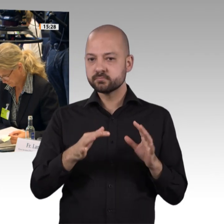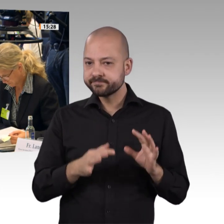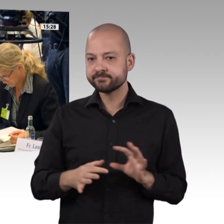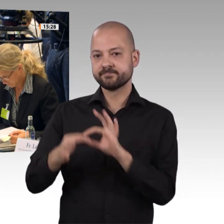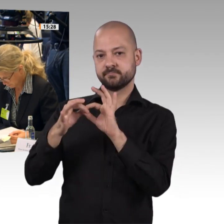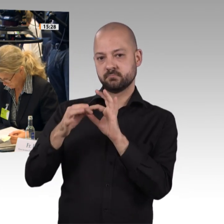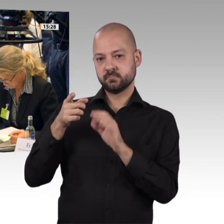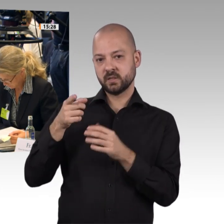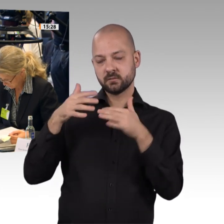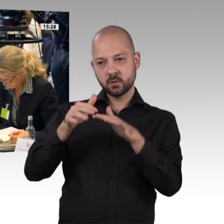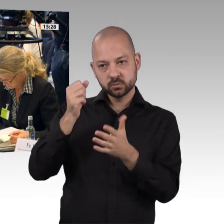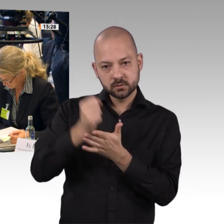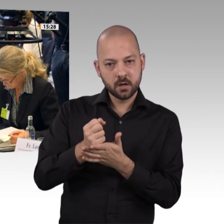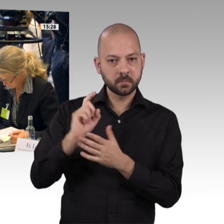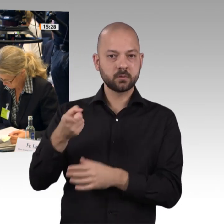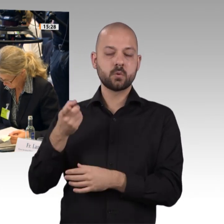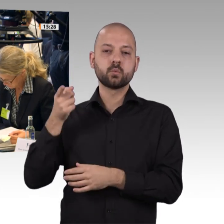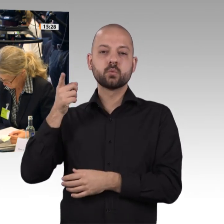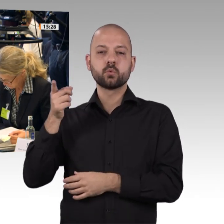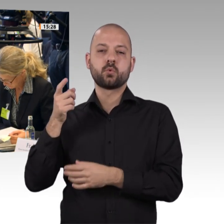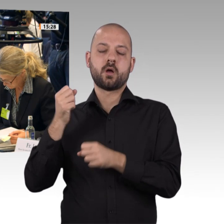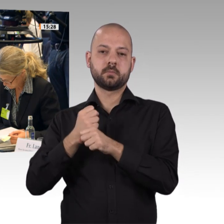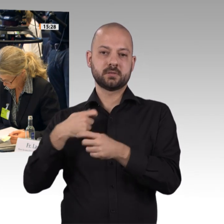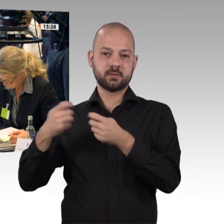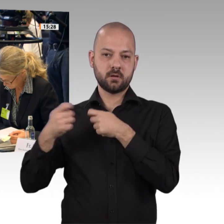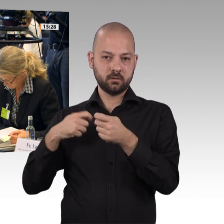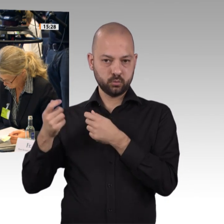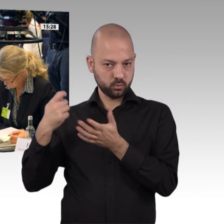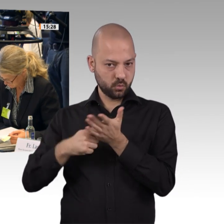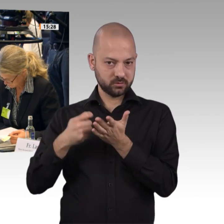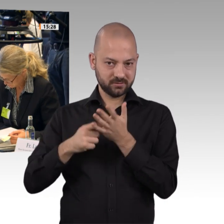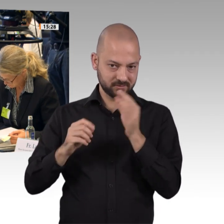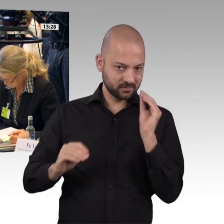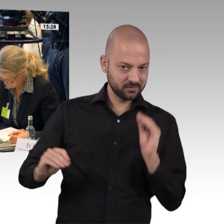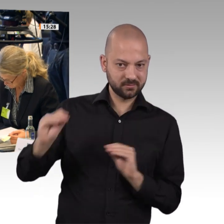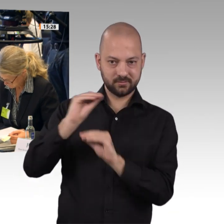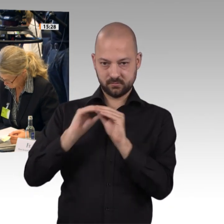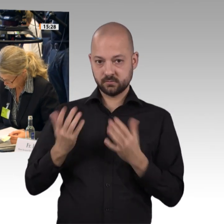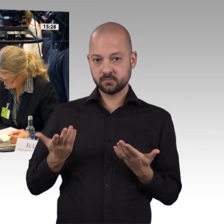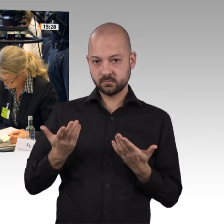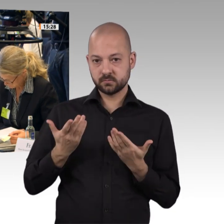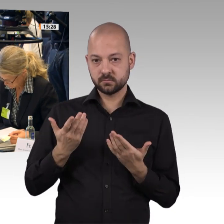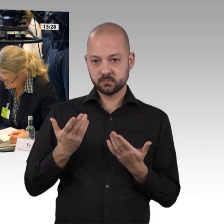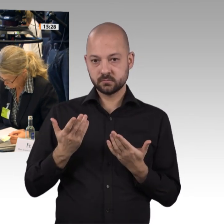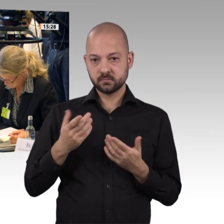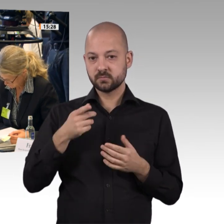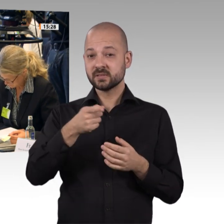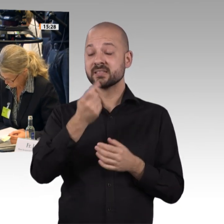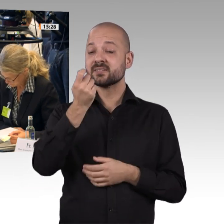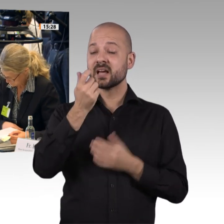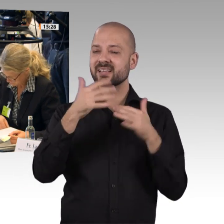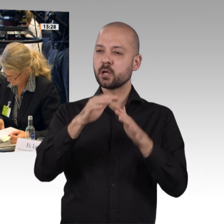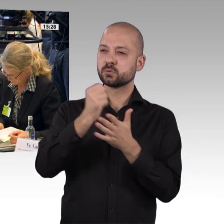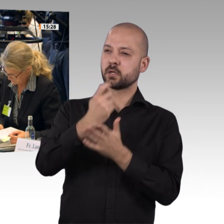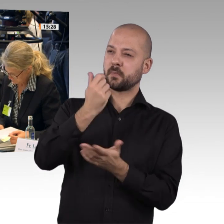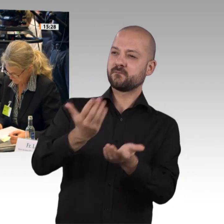Leistung. Und was die Notwendigkeit der Leistung anbelangt, haben wir Ihnen als kurze Stellungnahme oder als Begleitung zu der